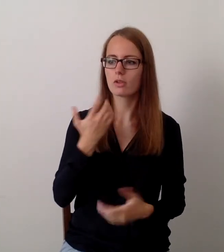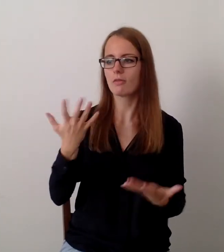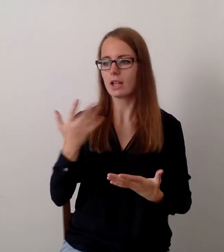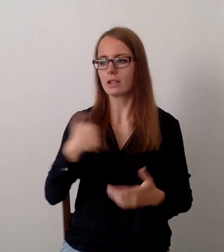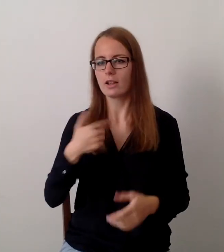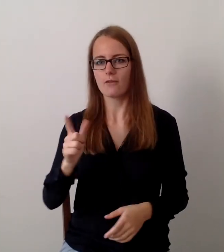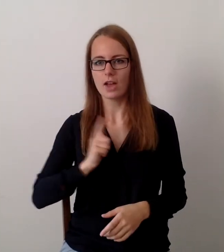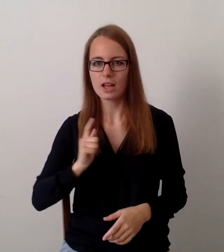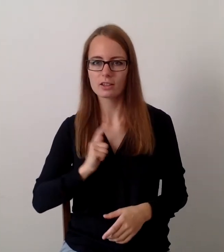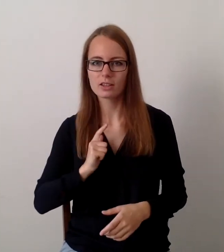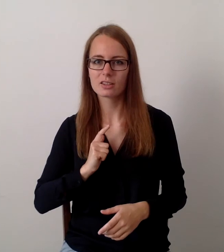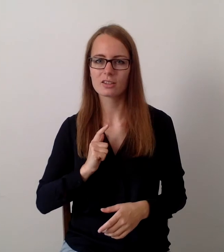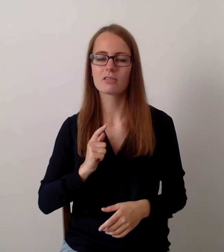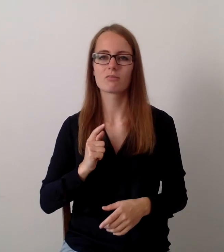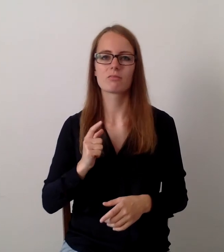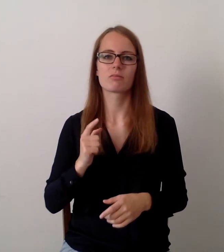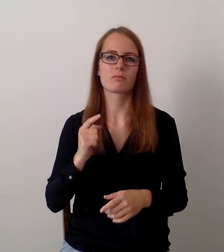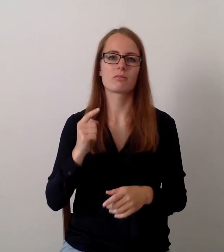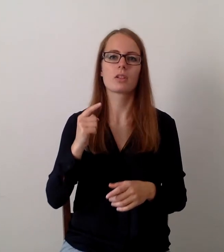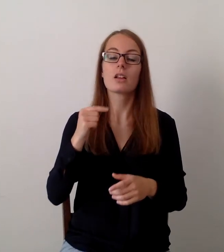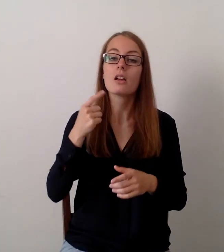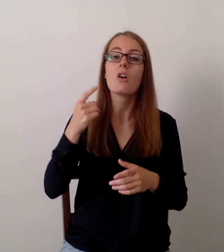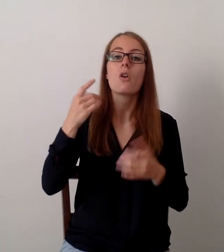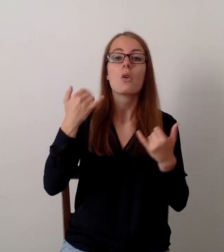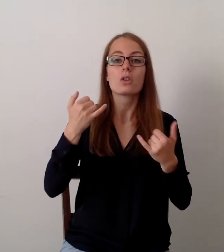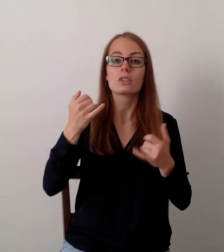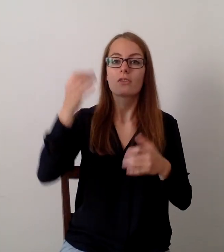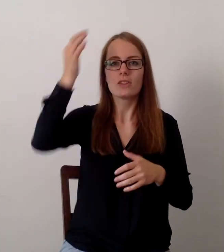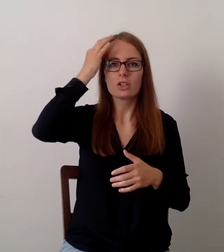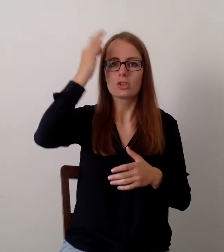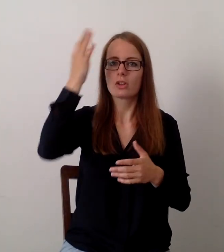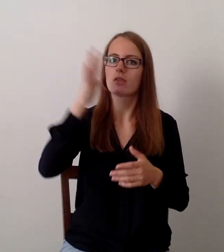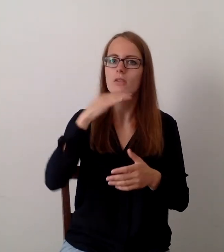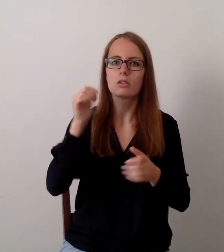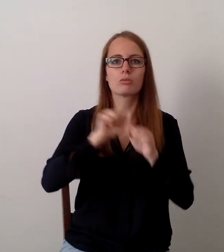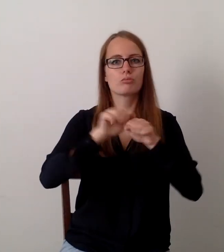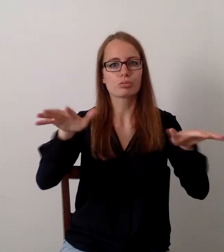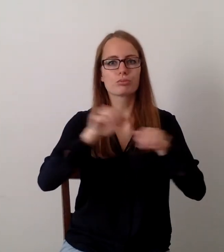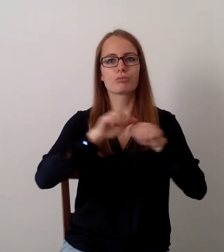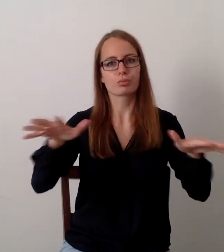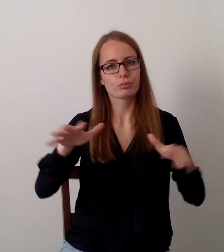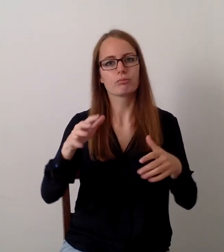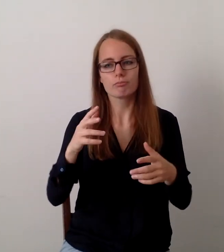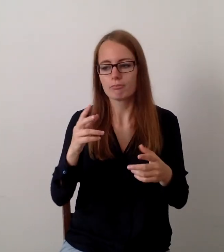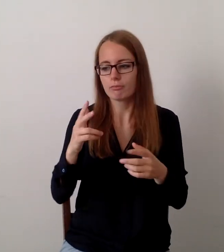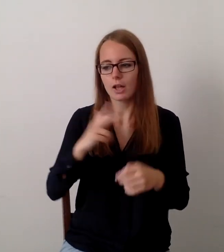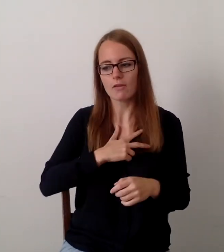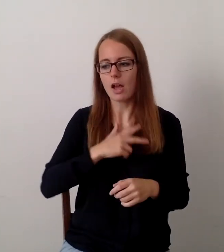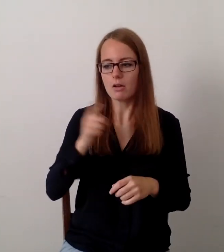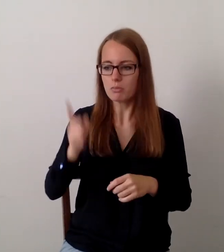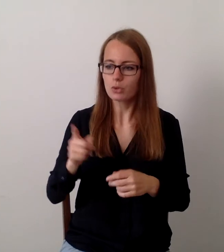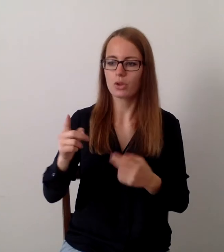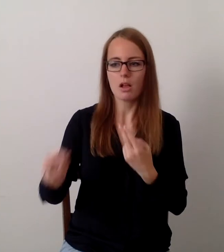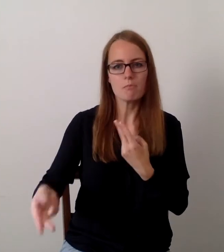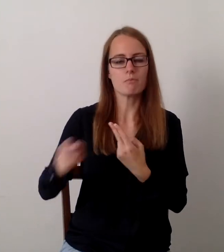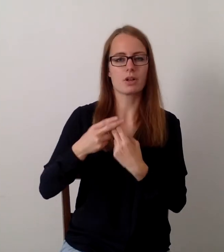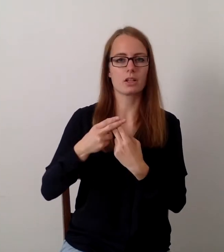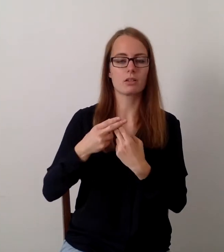die eigentlich so egoistisch unterwegs sind und sagen, das Tier hat das zu liefern, was ich von ihm erwarte. Da werden ja sogar Kommunikationsbücher